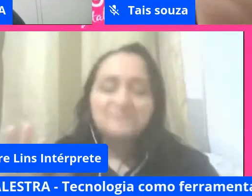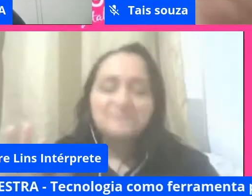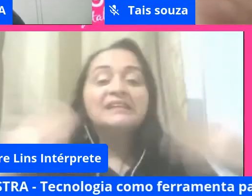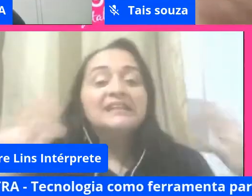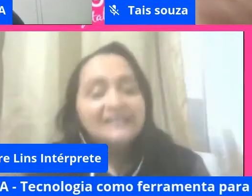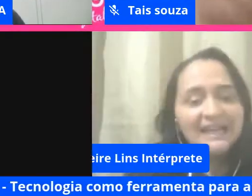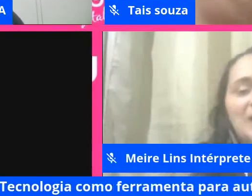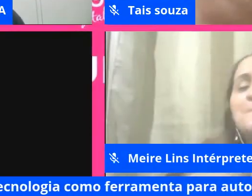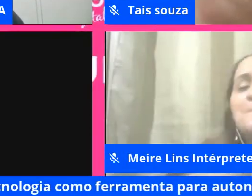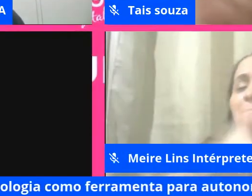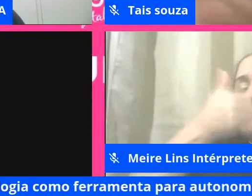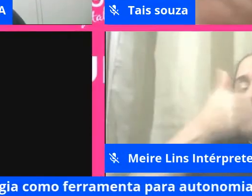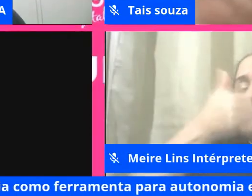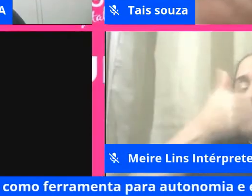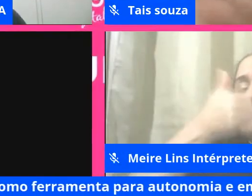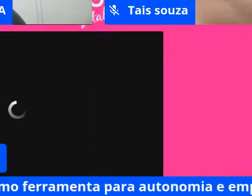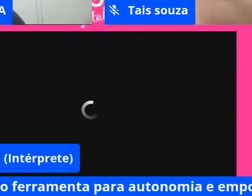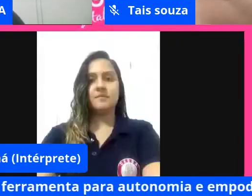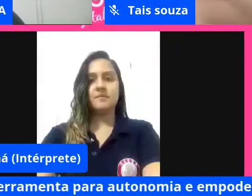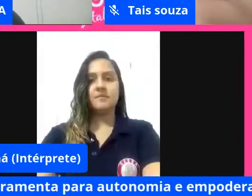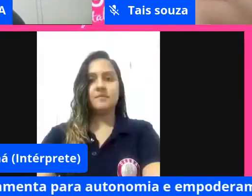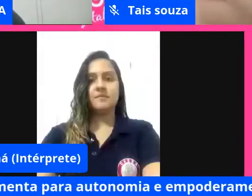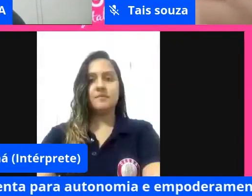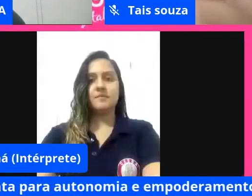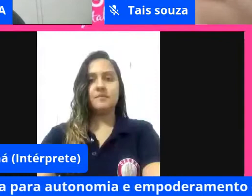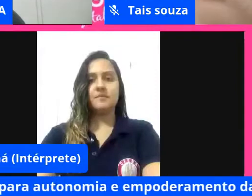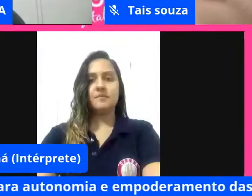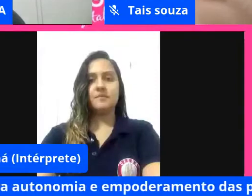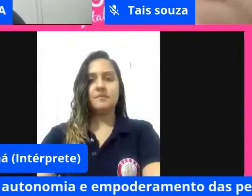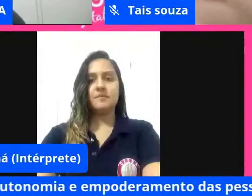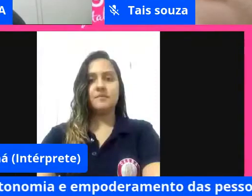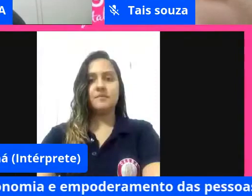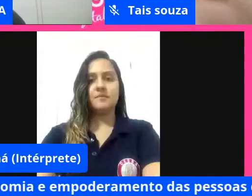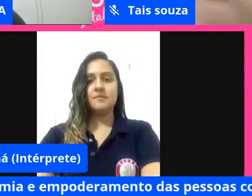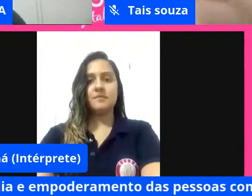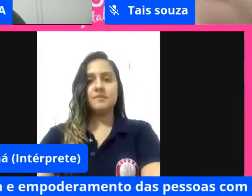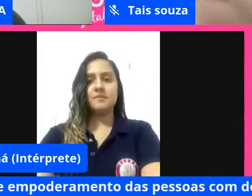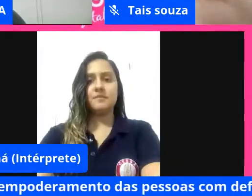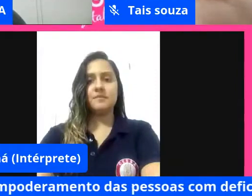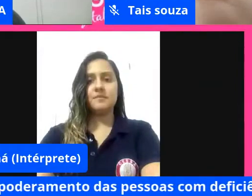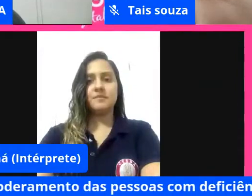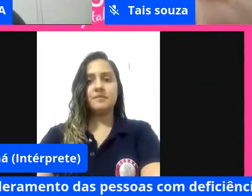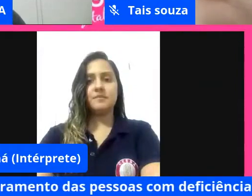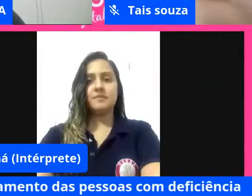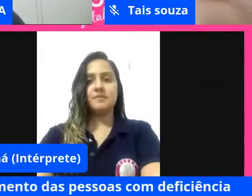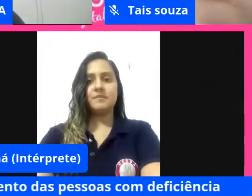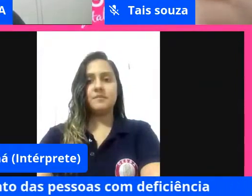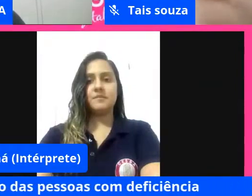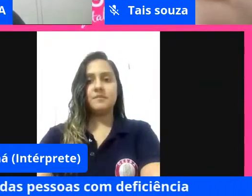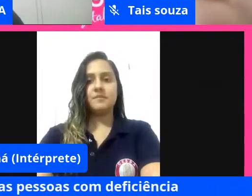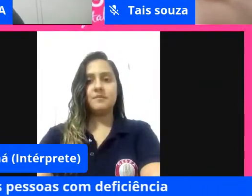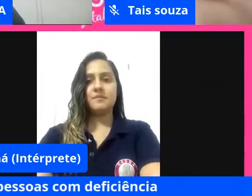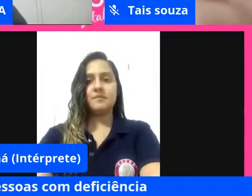falou, estou superintendente dos direitos da pessoa com deficiência, né, do Estado da Bahia. E eu sou uma pessoa